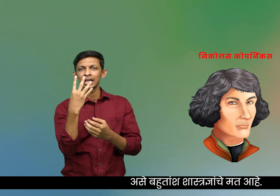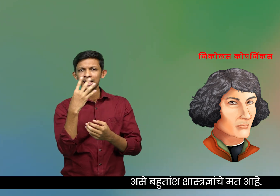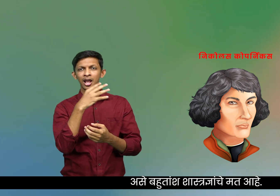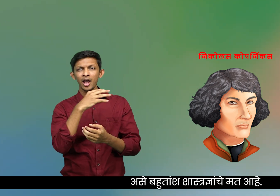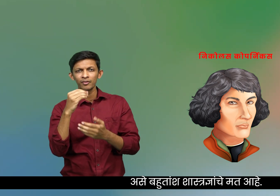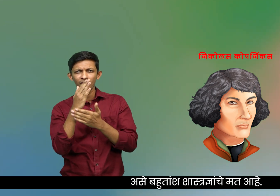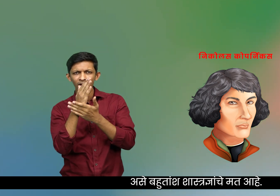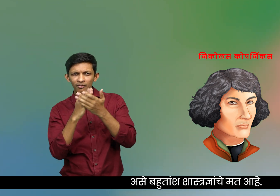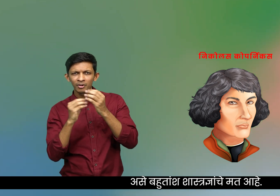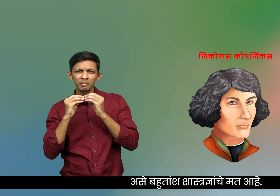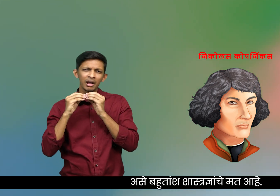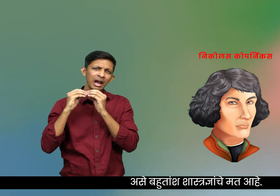बहुतांश शास्त्रज्ञांचे मत आहे.